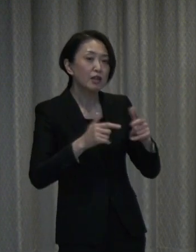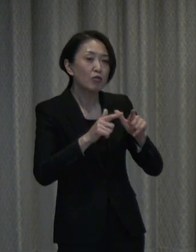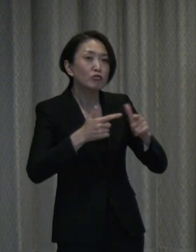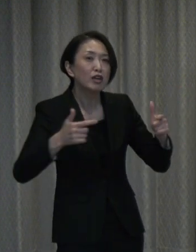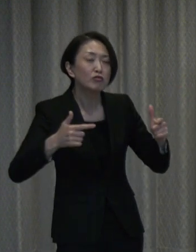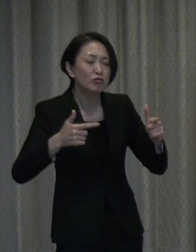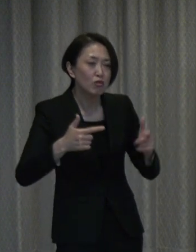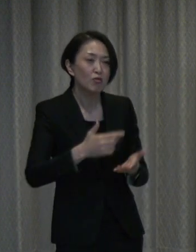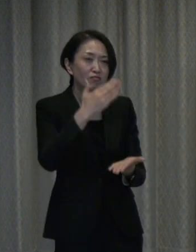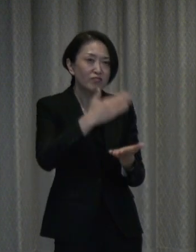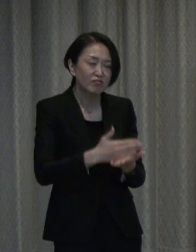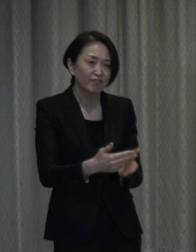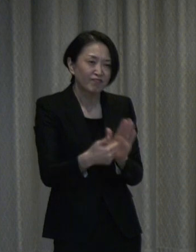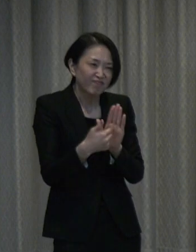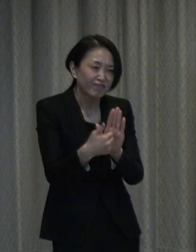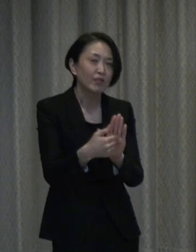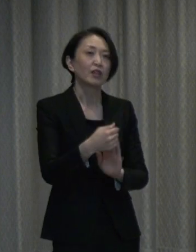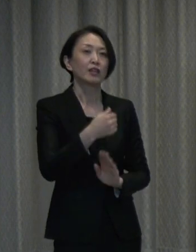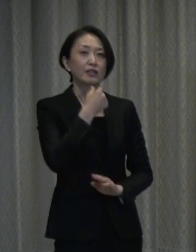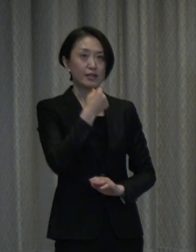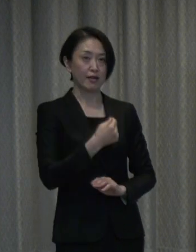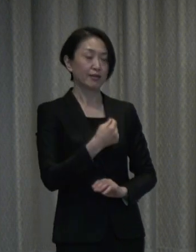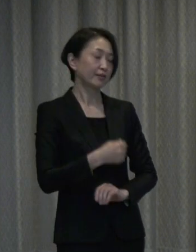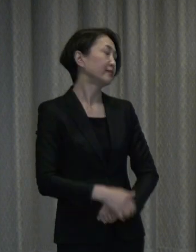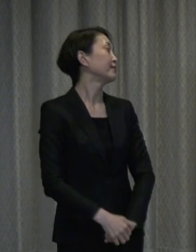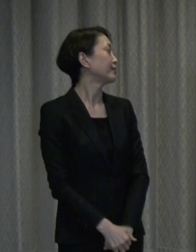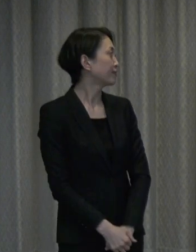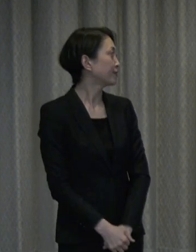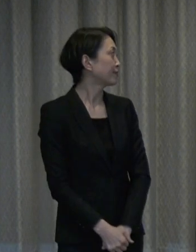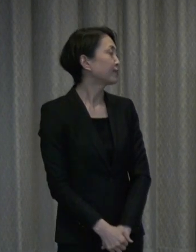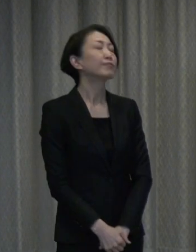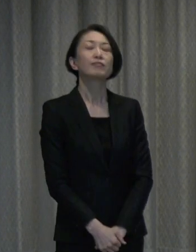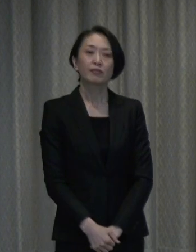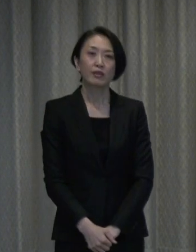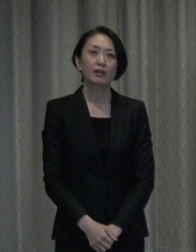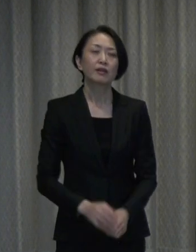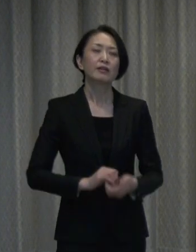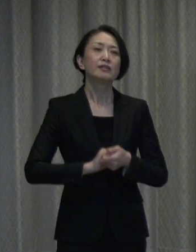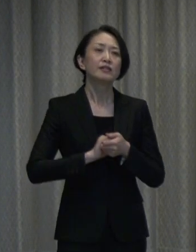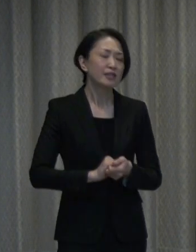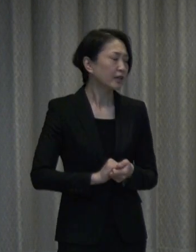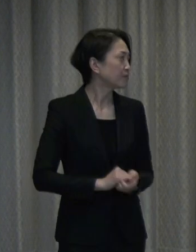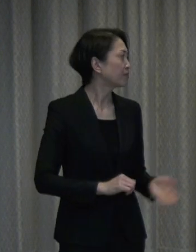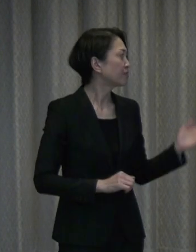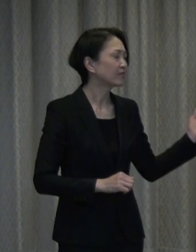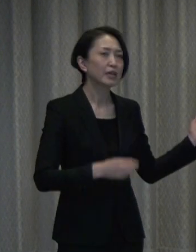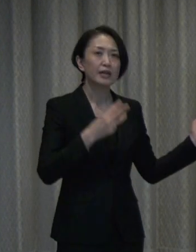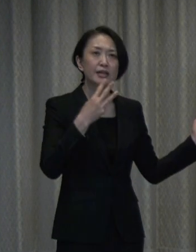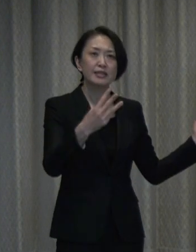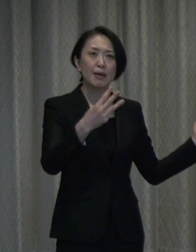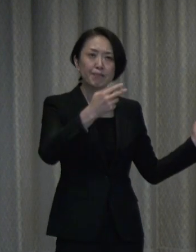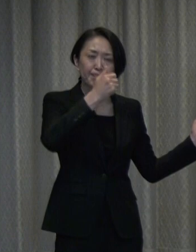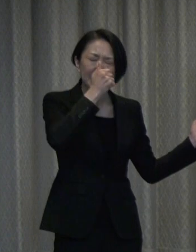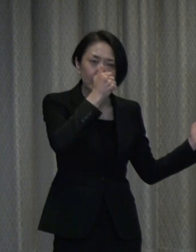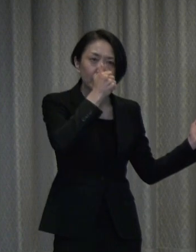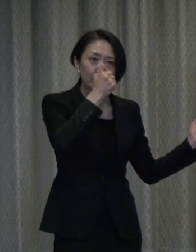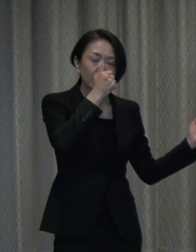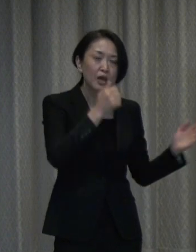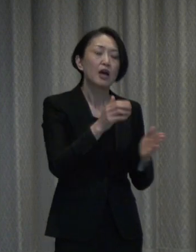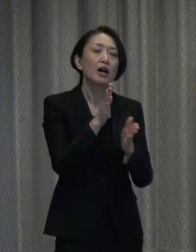ります。次お願いします。ぜひ3密避けてください。3密